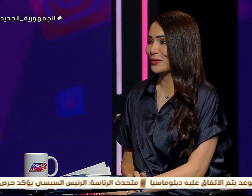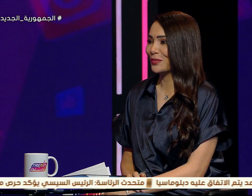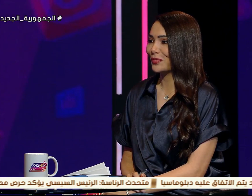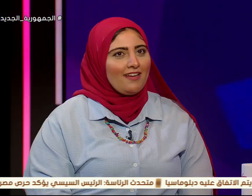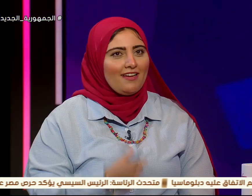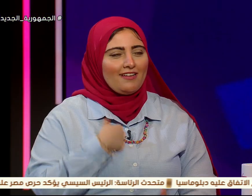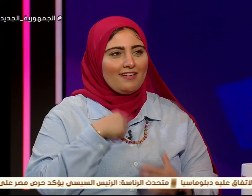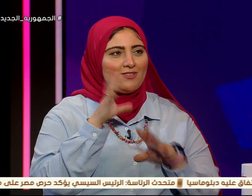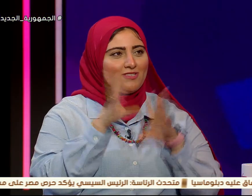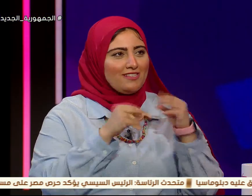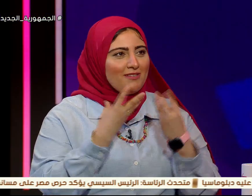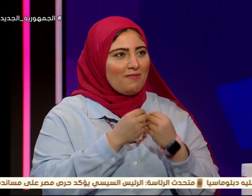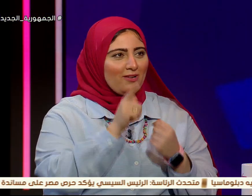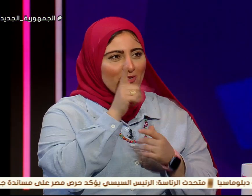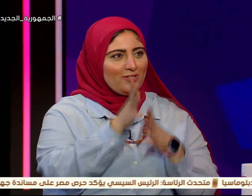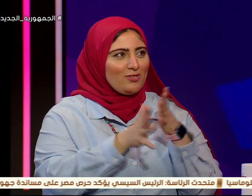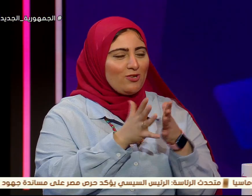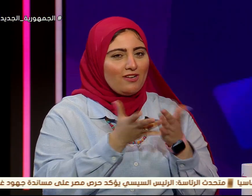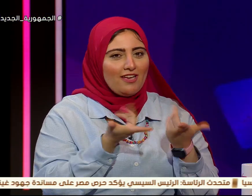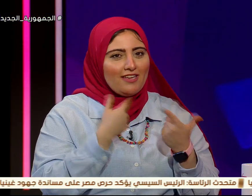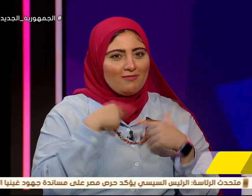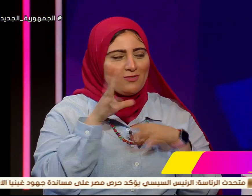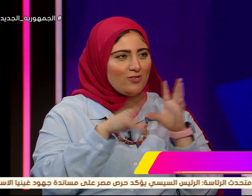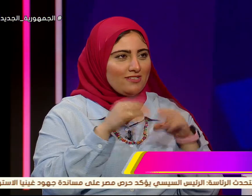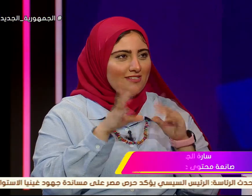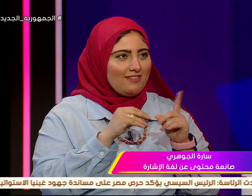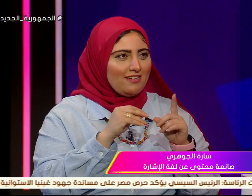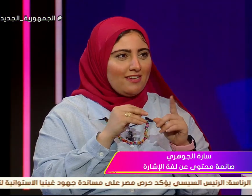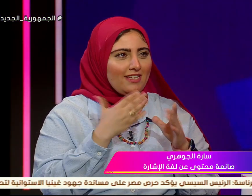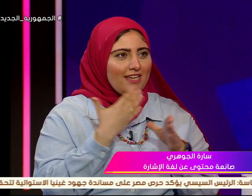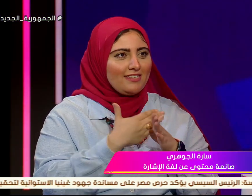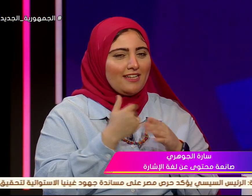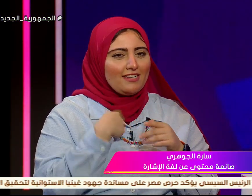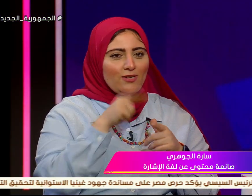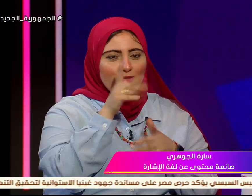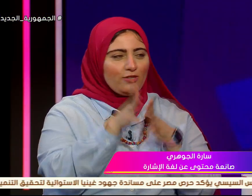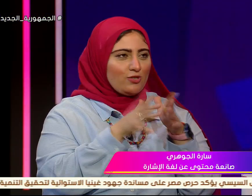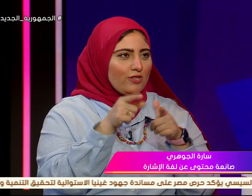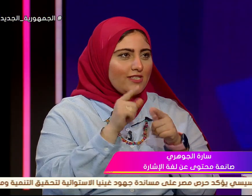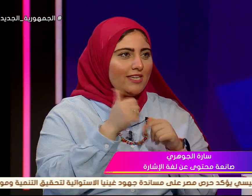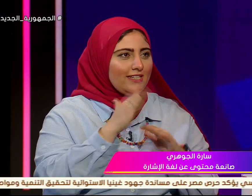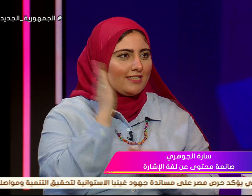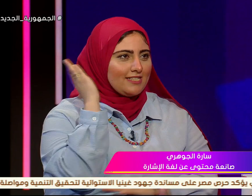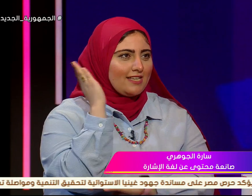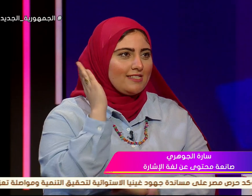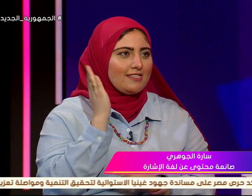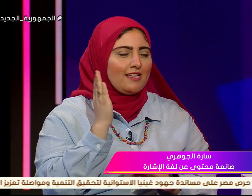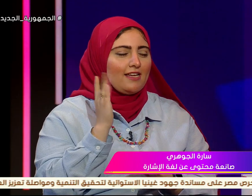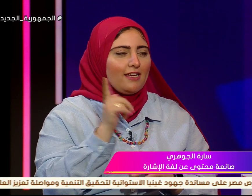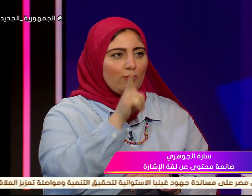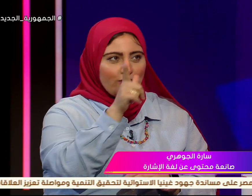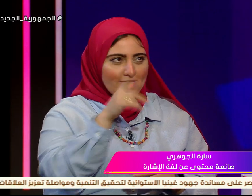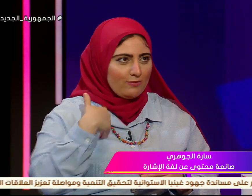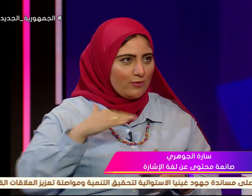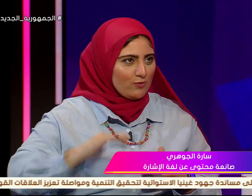ا قصتي مع لغه الاشاره هي مش قصه لان انا لغه الاشاره دي كانت اساس لغه من وانا